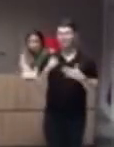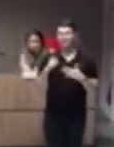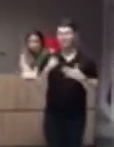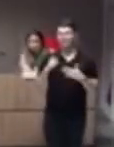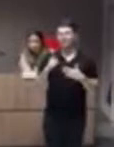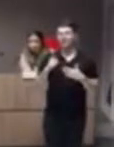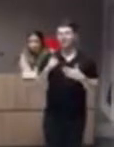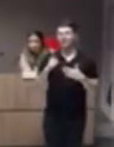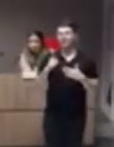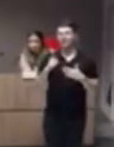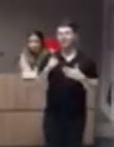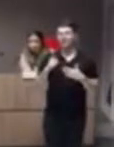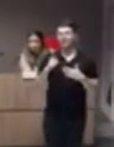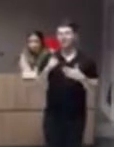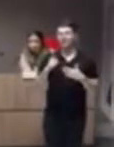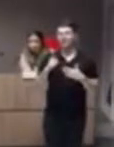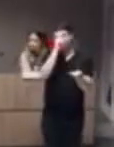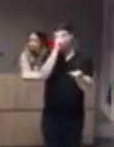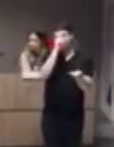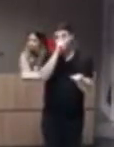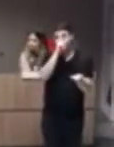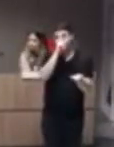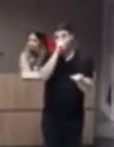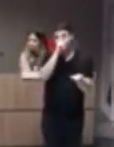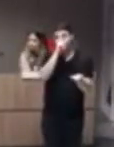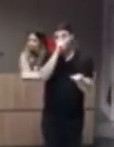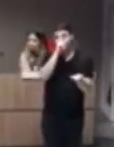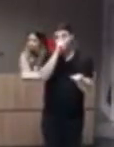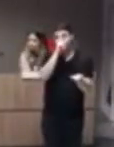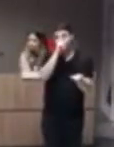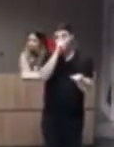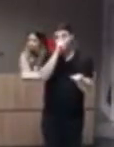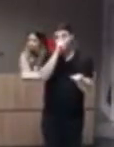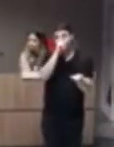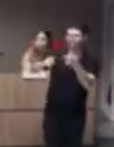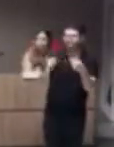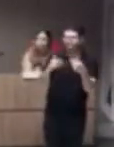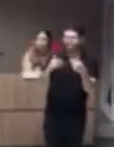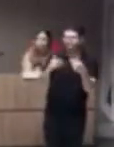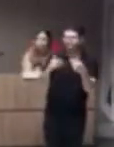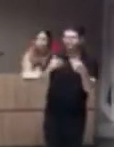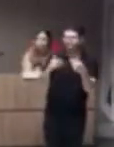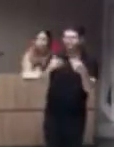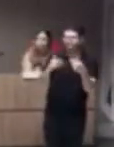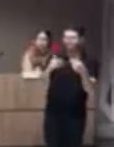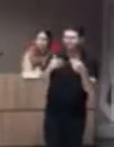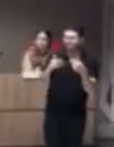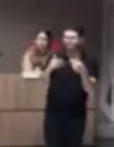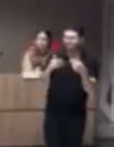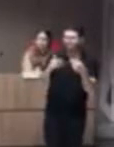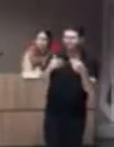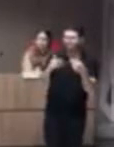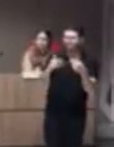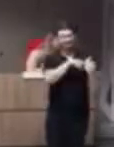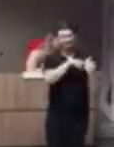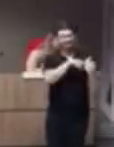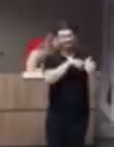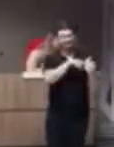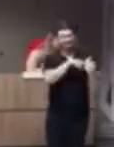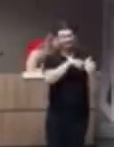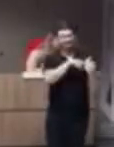dizer, quais hospitais foram indicados para descredenciamento que continuam ainda funcionando? Então, nós fomos olhar porque